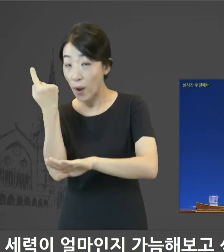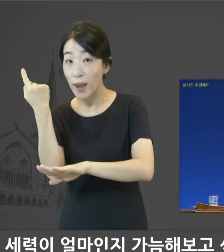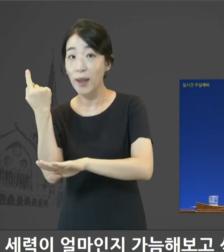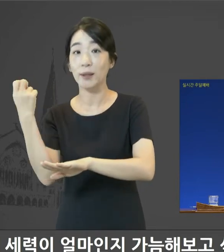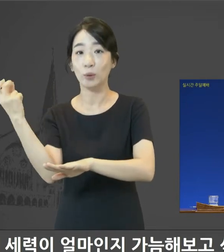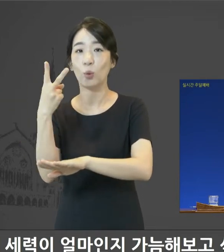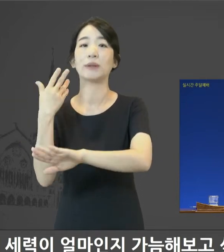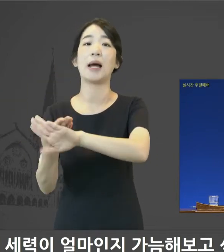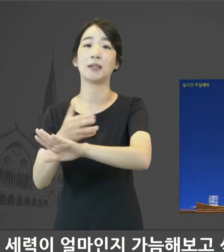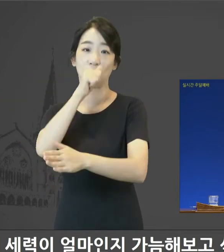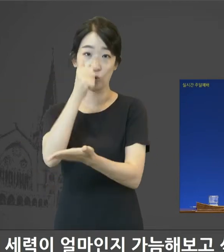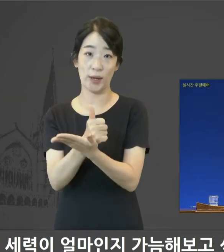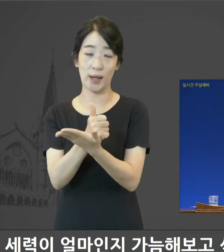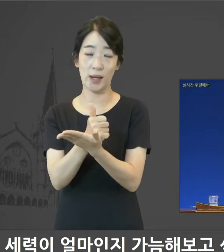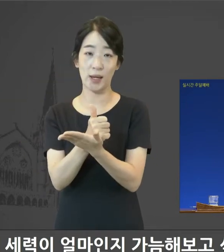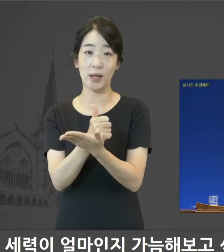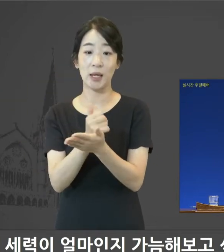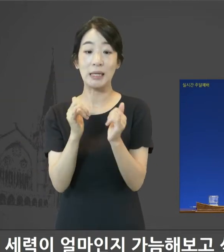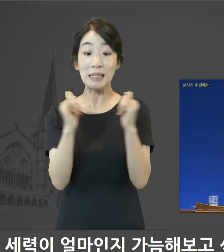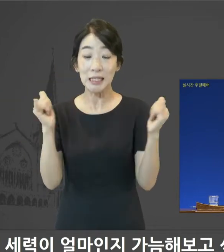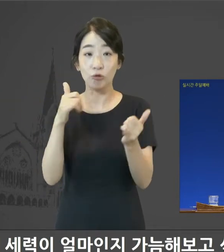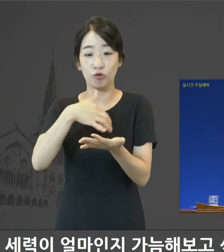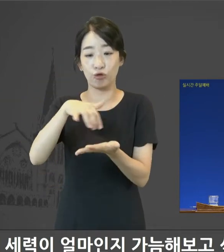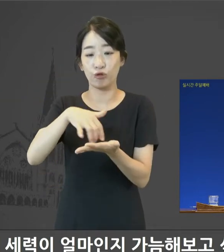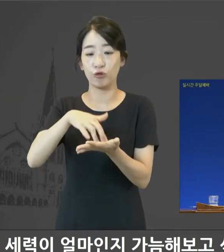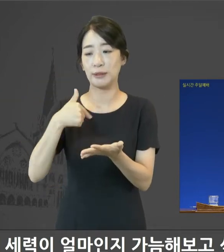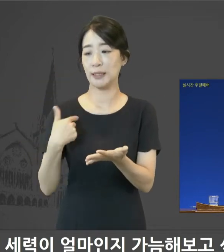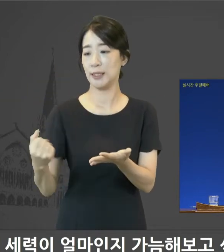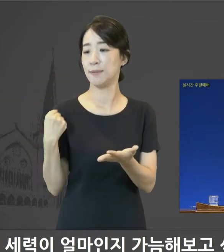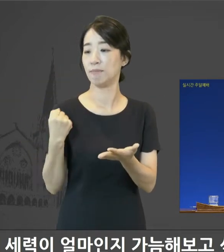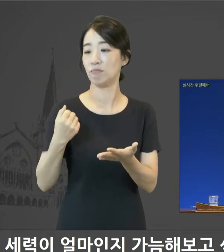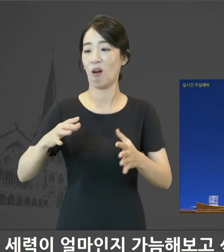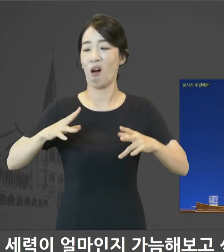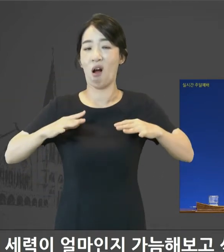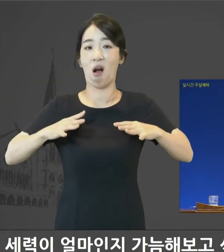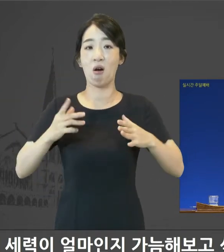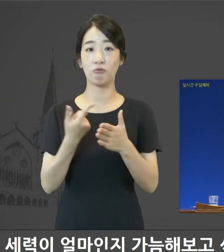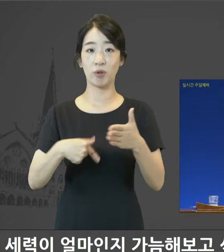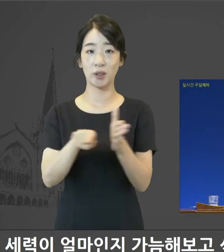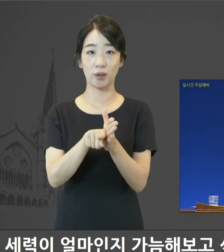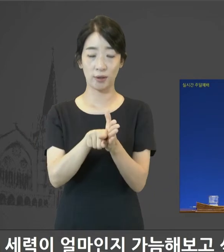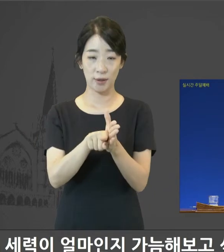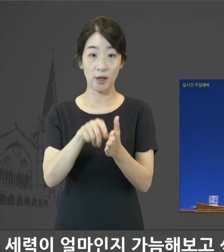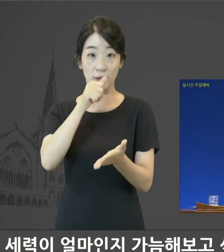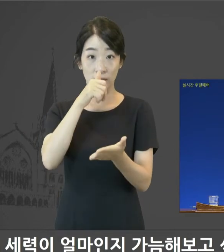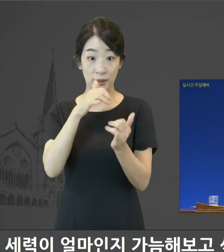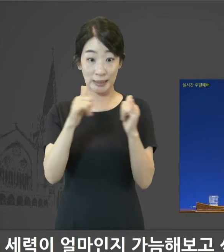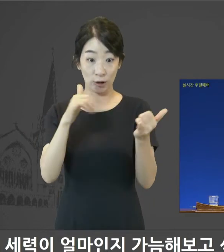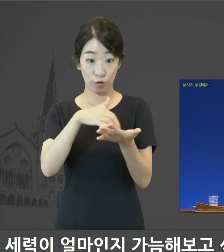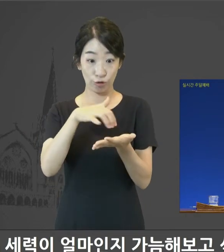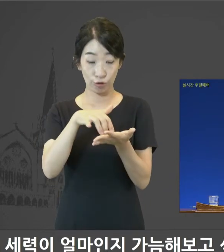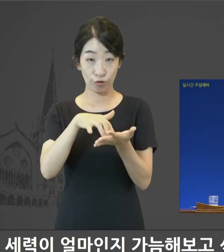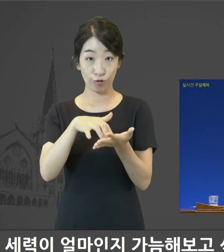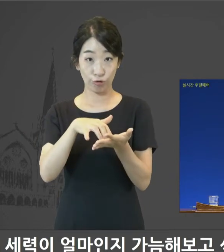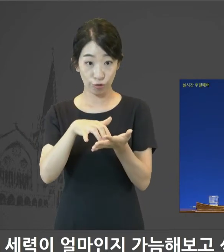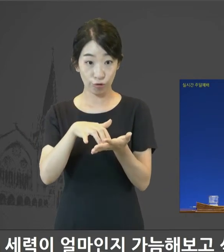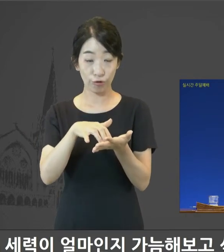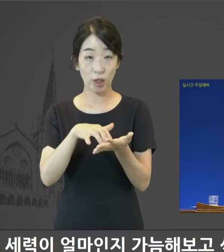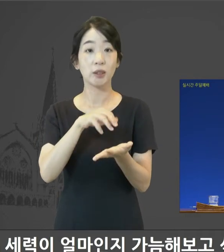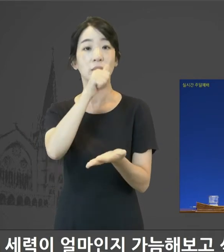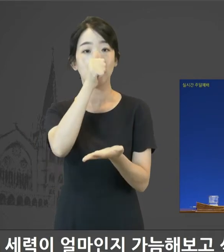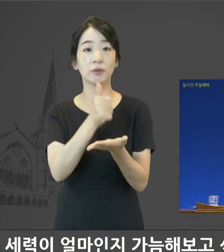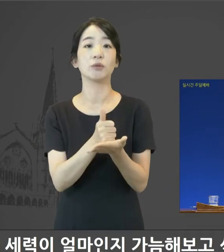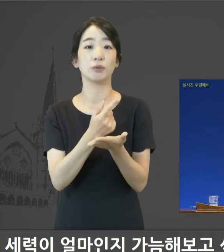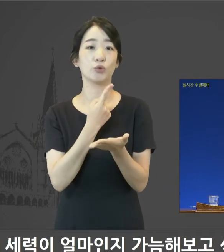갓 선지자를 통해서 복이 3개를 줄 테니까 네가 스스로 정하라. 어떤 벌을 받을게. 우리가 잘 아는